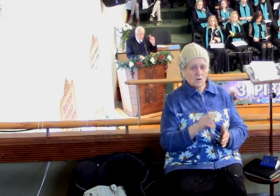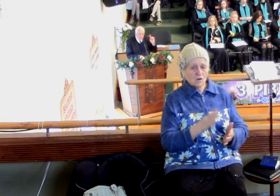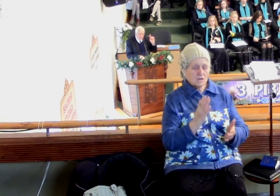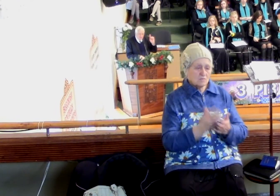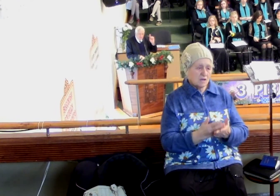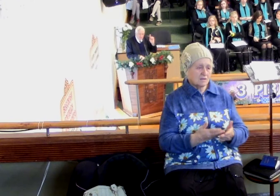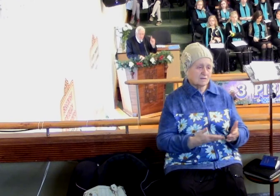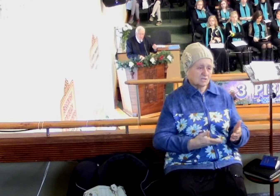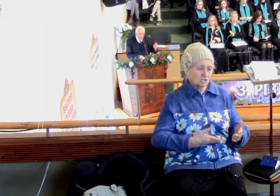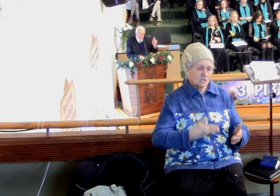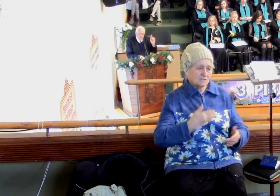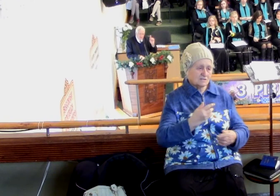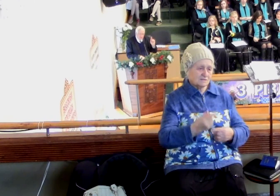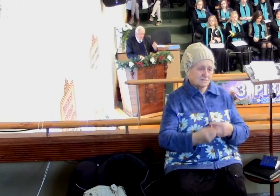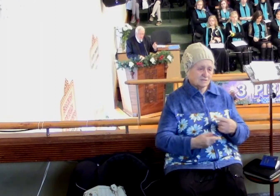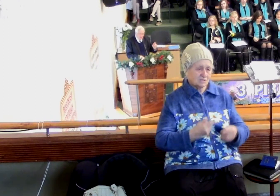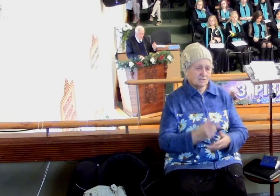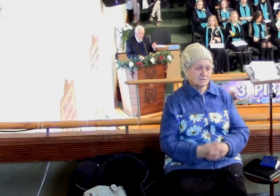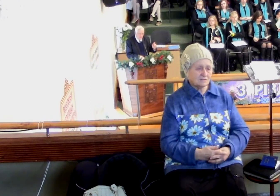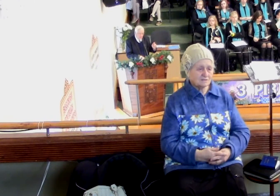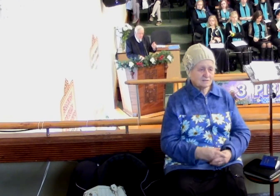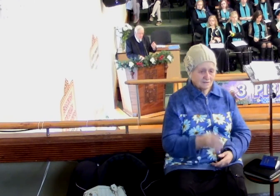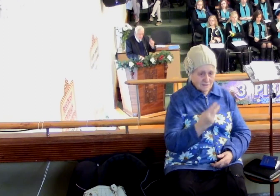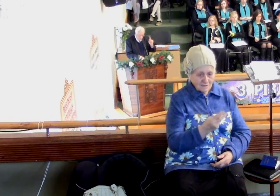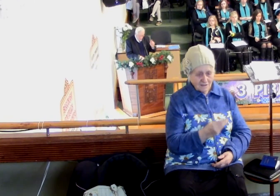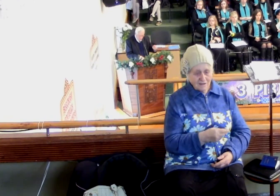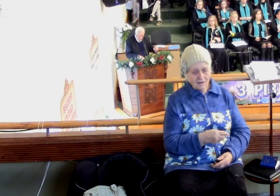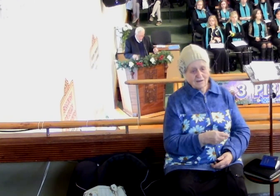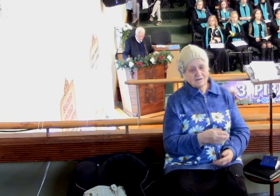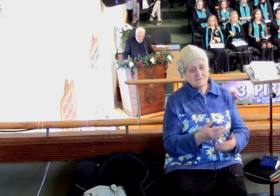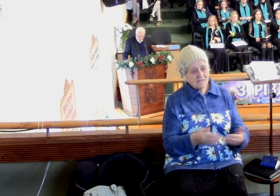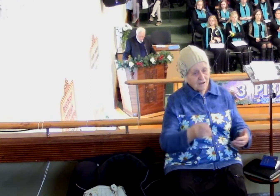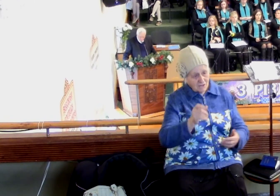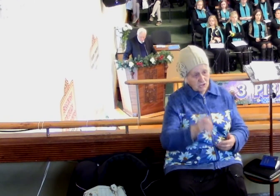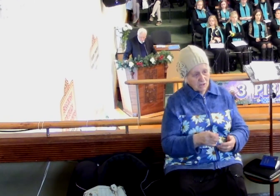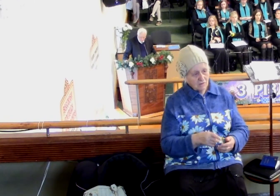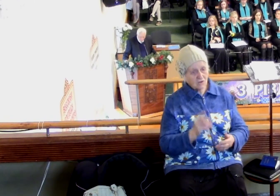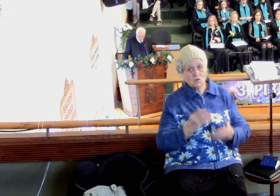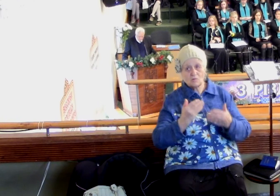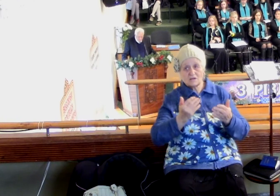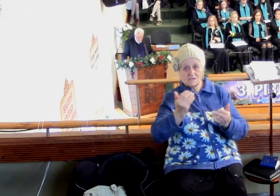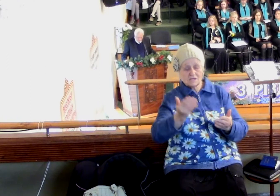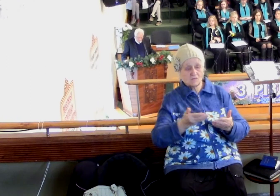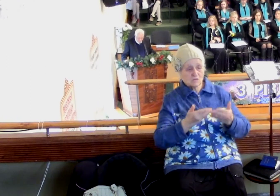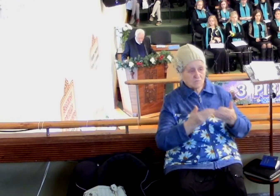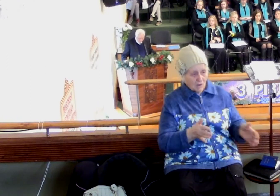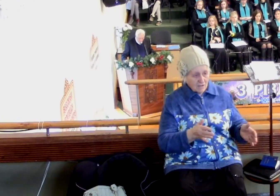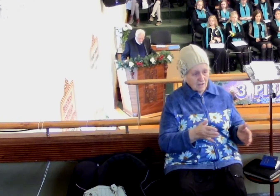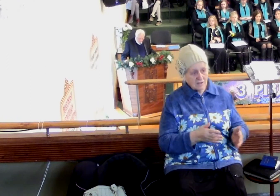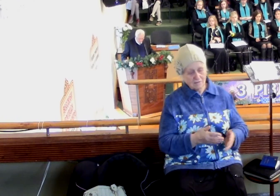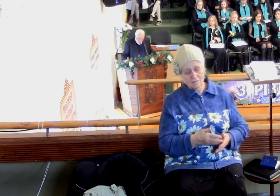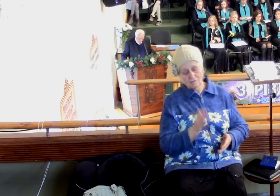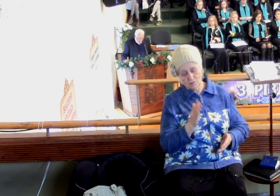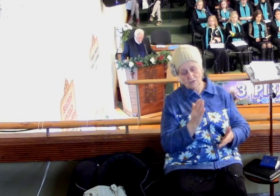что верующий в Него, не погиб, но имел жизнь